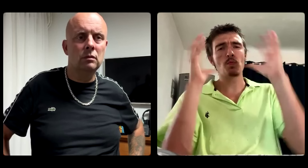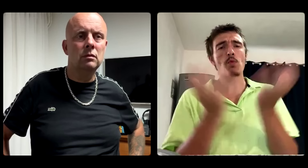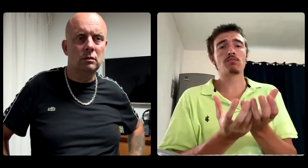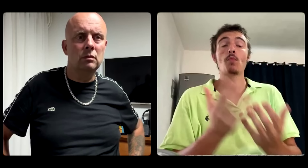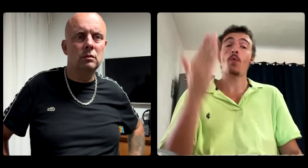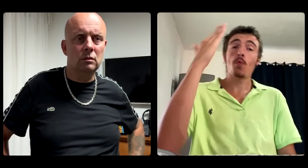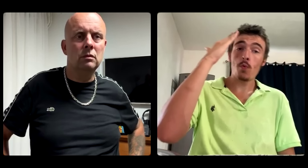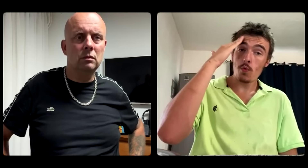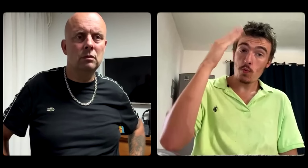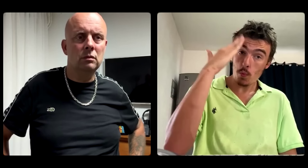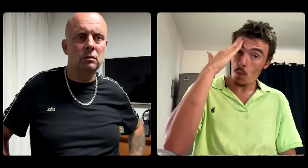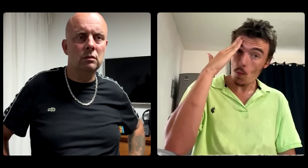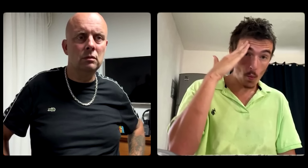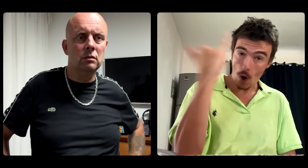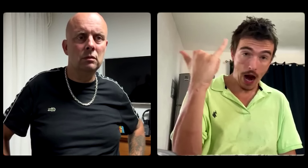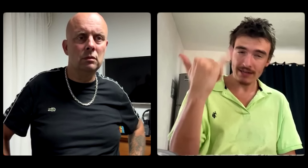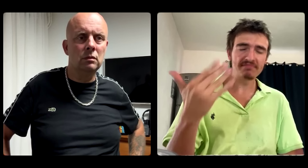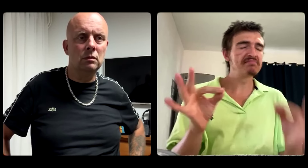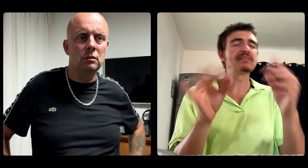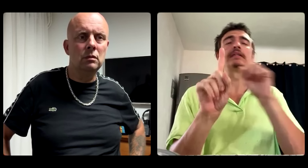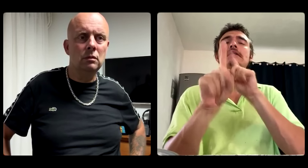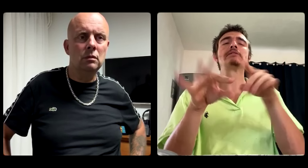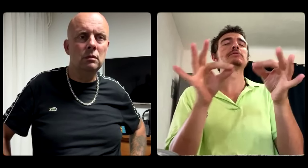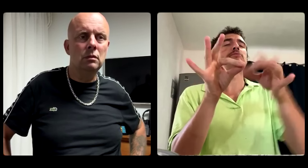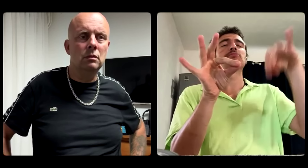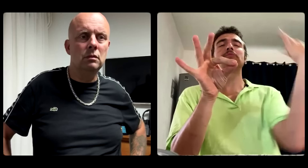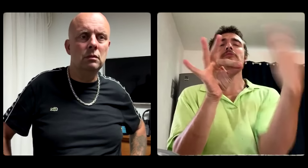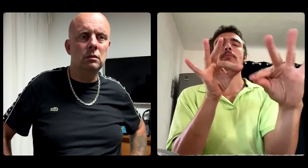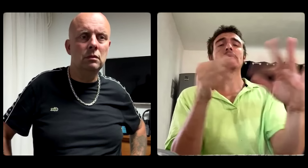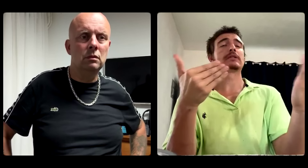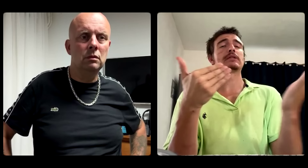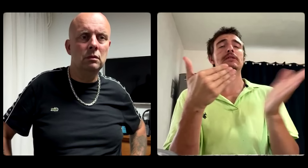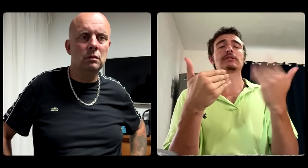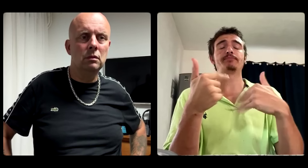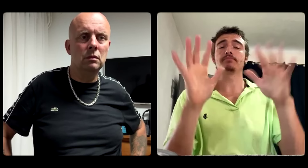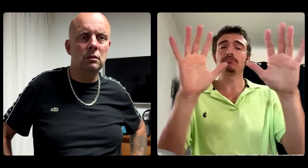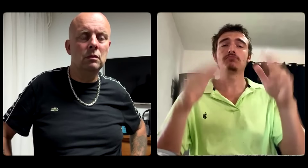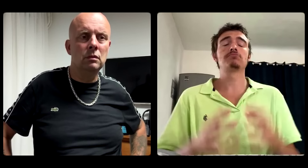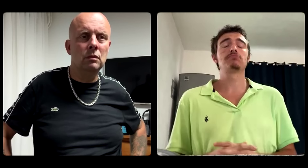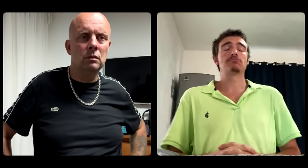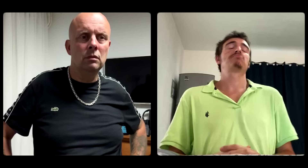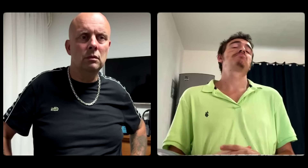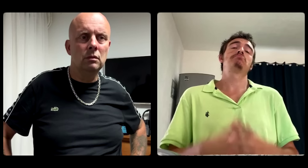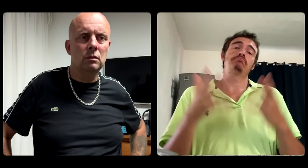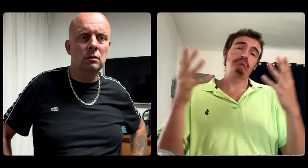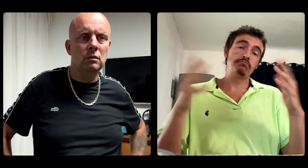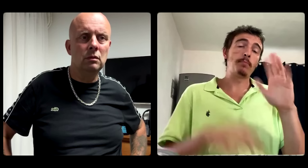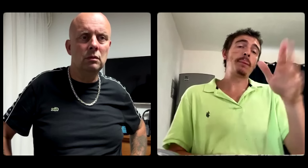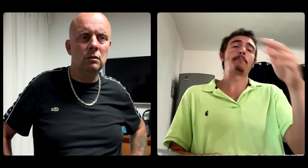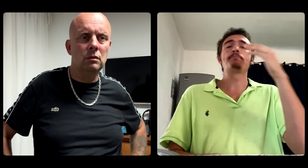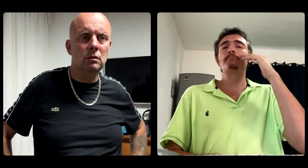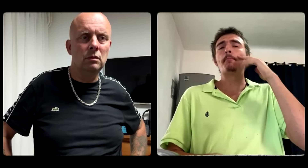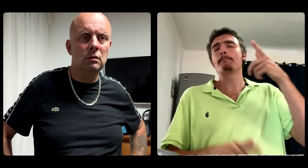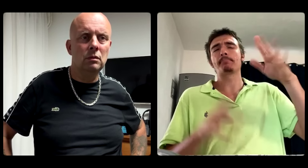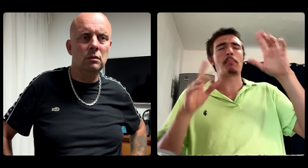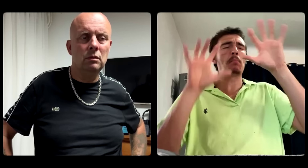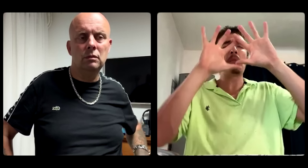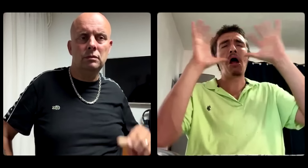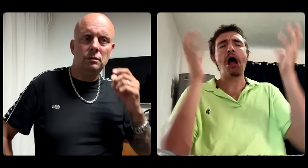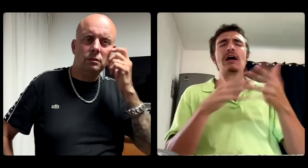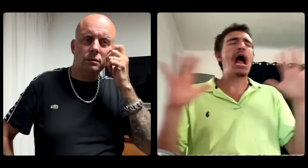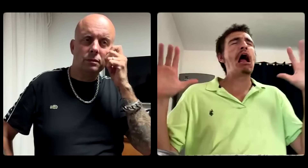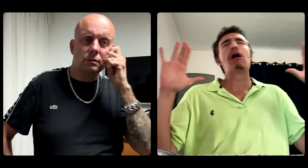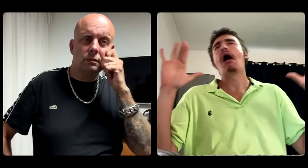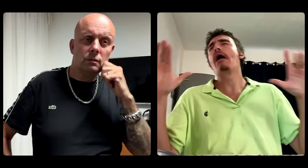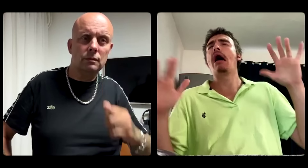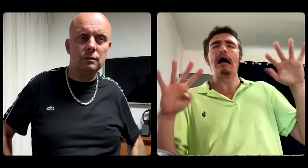Fuck aan me. met jou? Waarom zeg je dit nou weer? Wat raar. Want